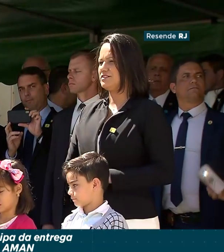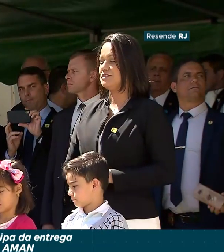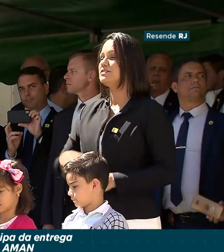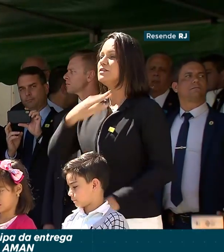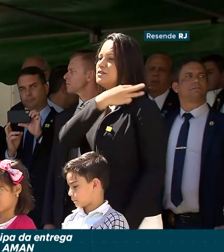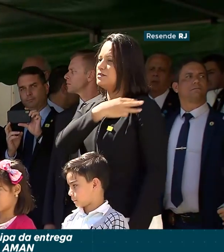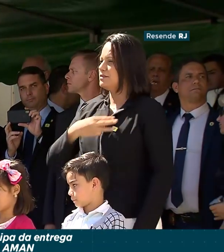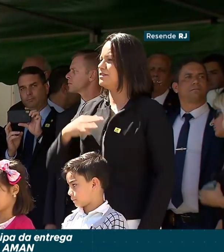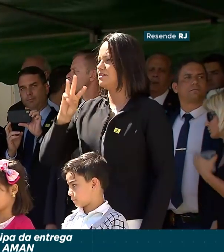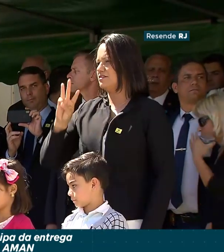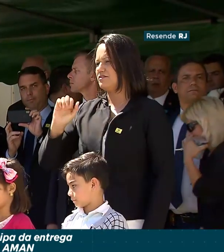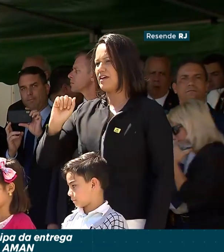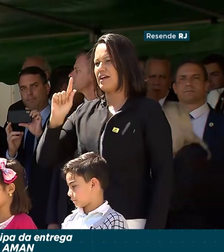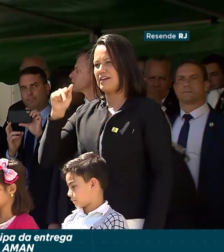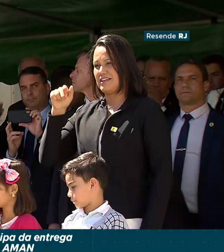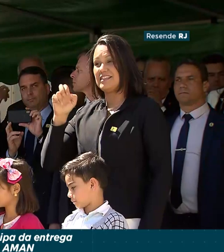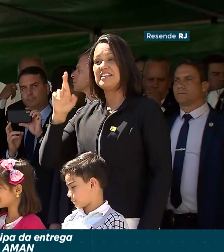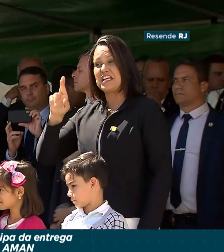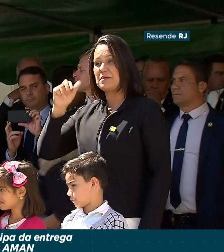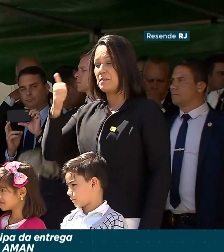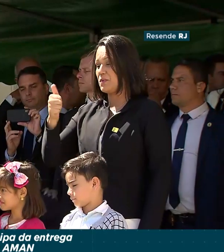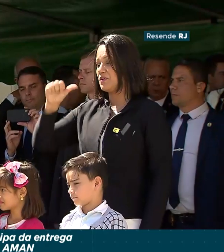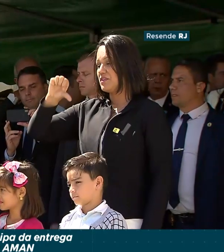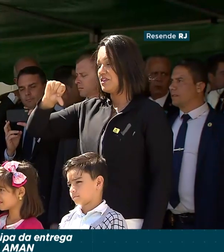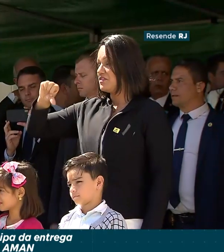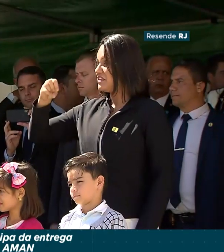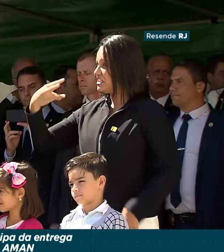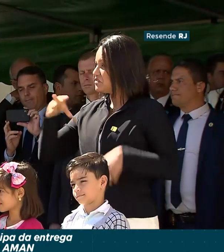Ministro Wagner, turma também de 93,